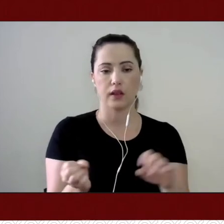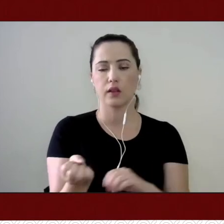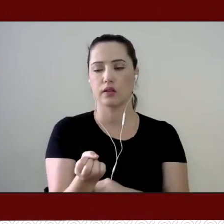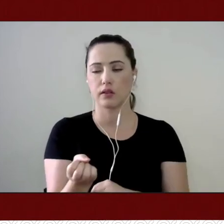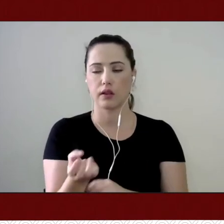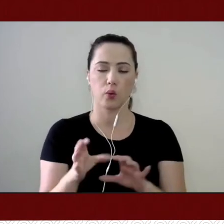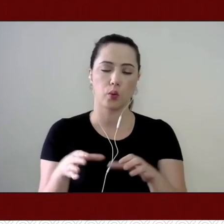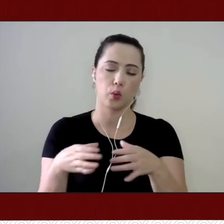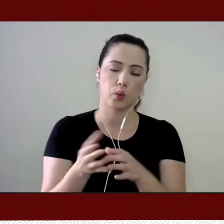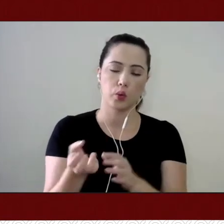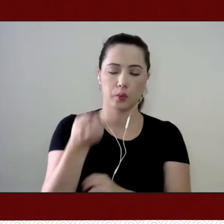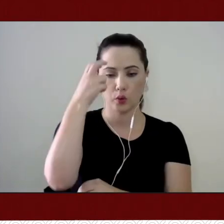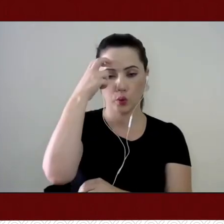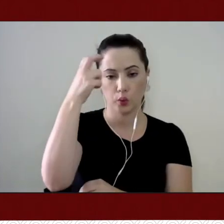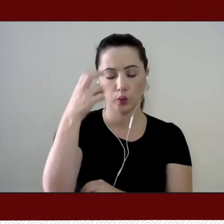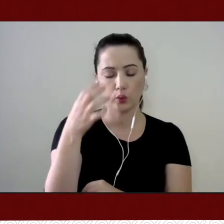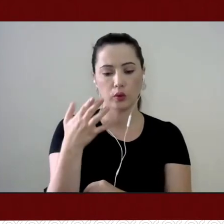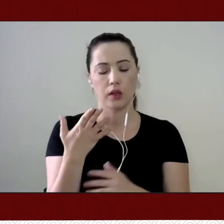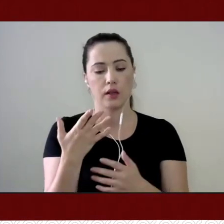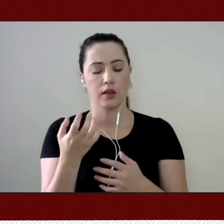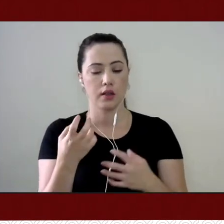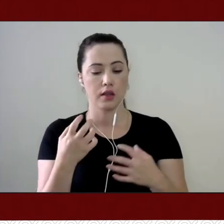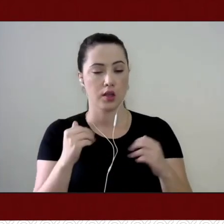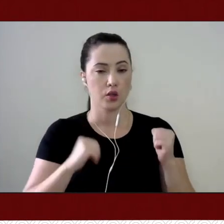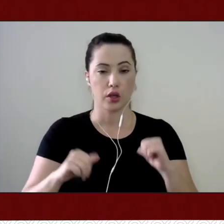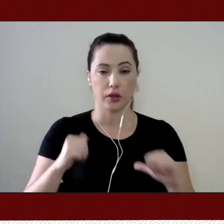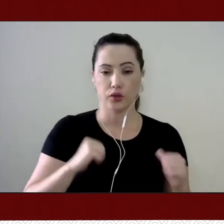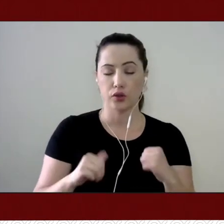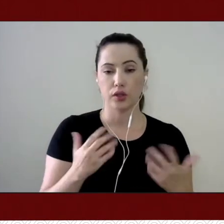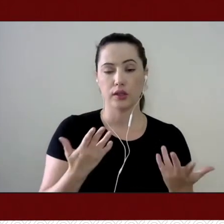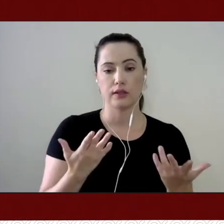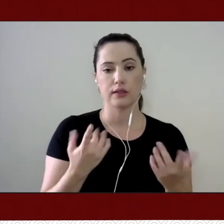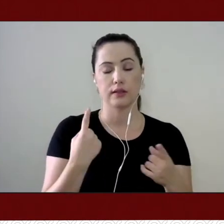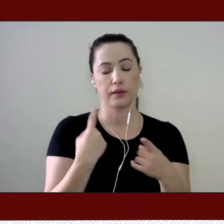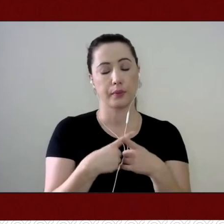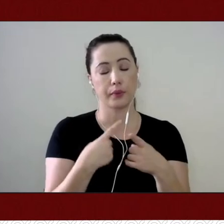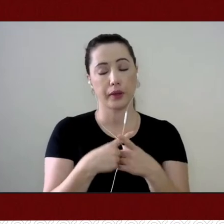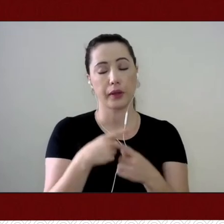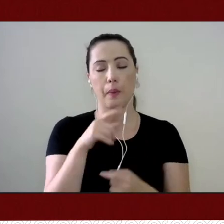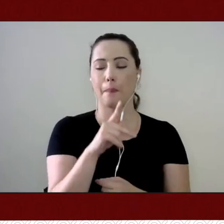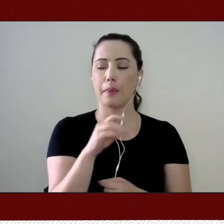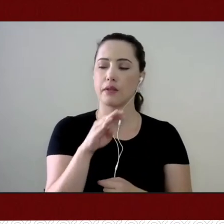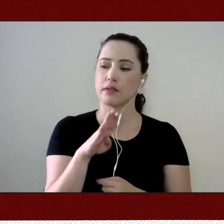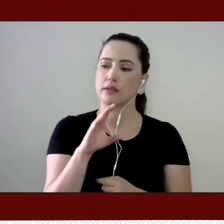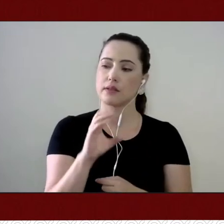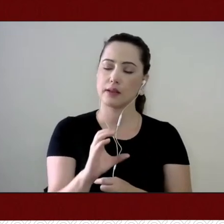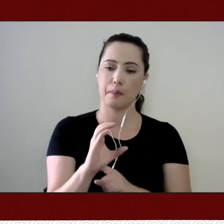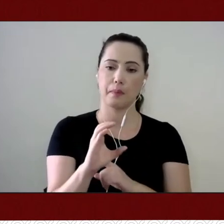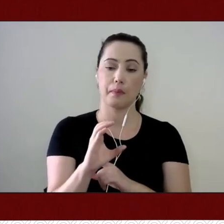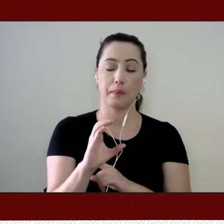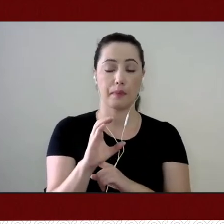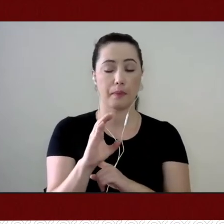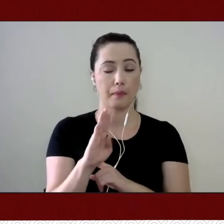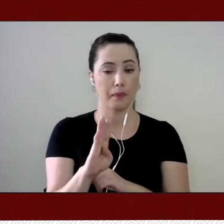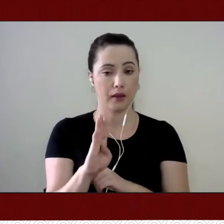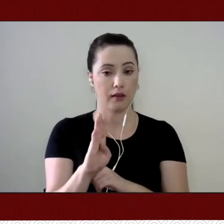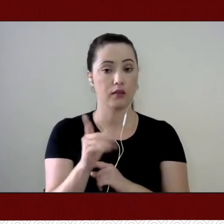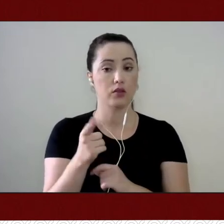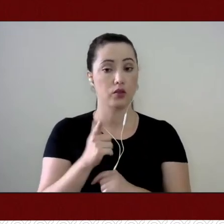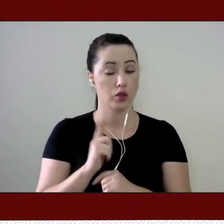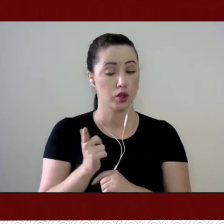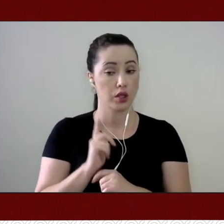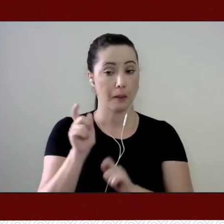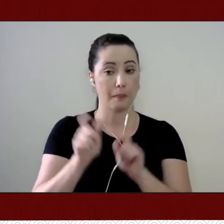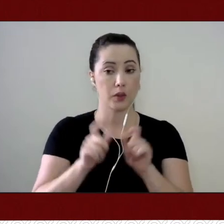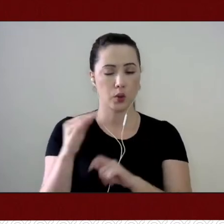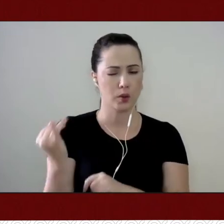das esquerdas do Brasil. O PCB se beneficiava do seu prestígio entre intelectuais e artistas,